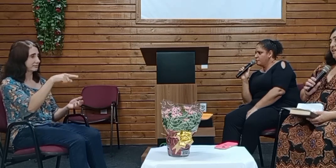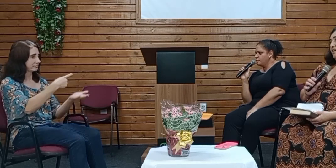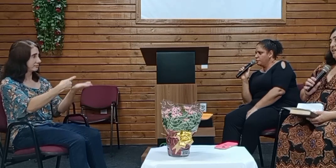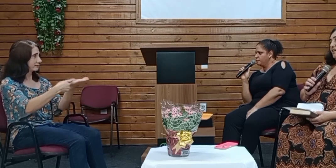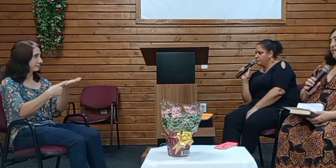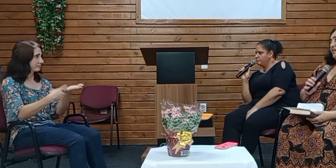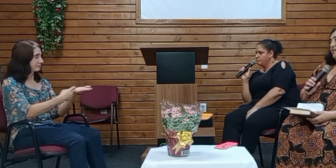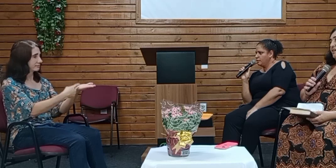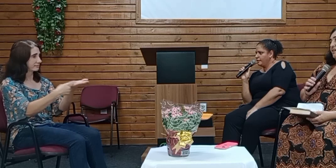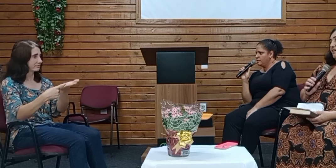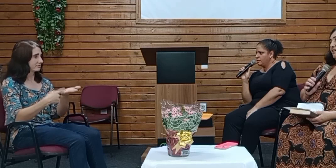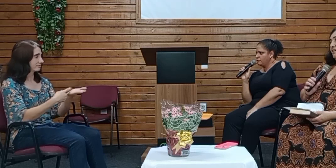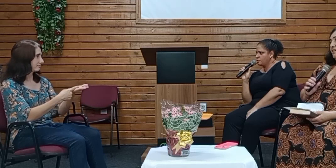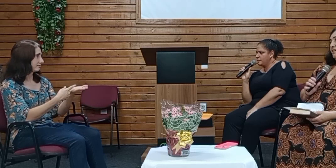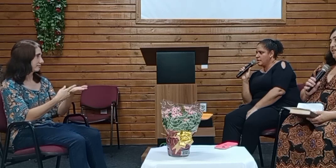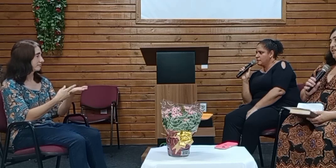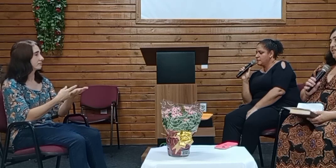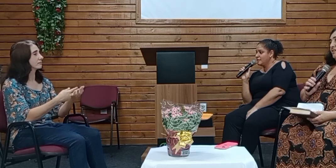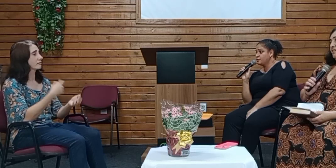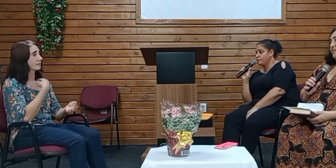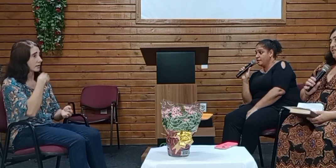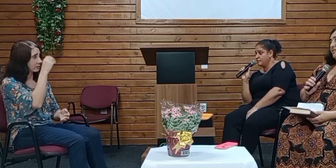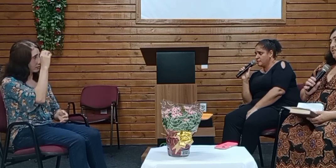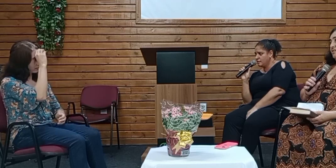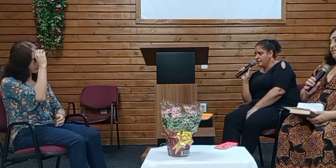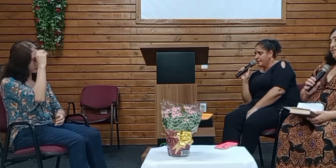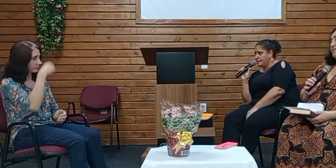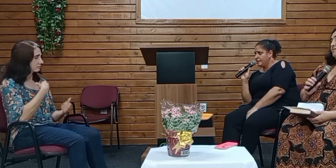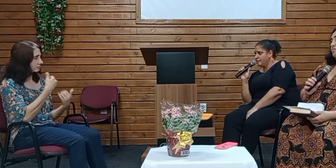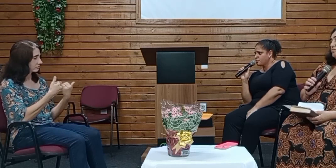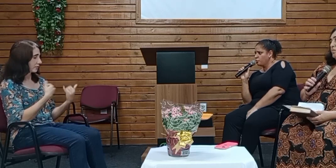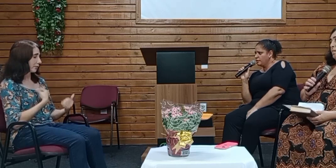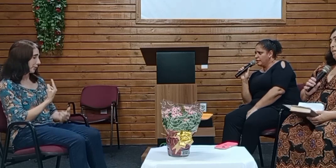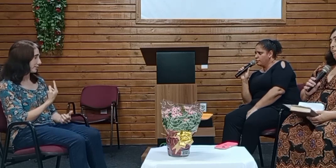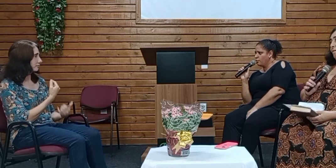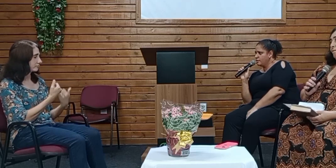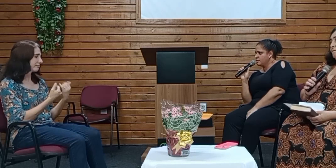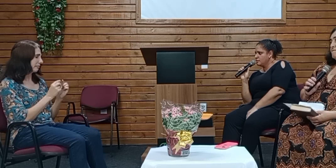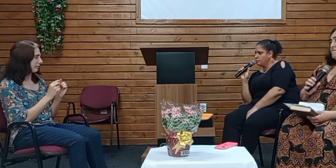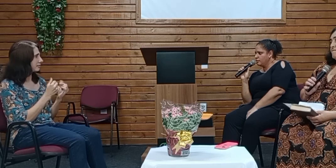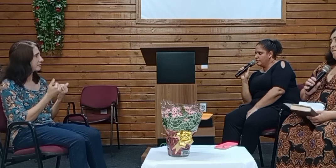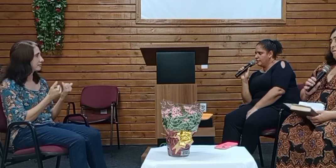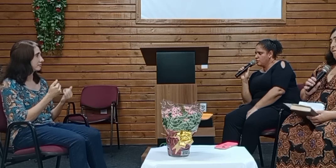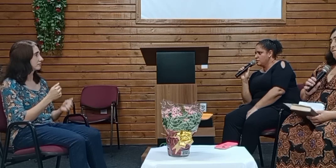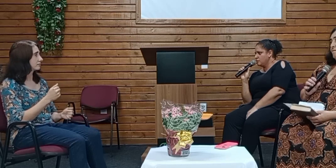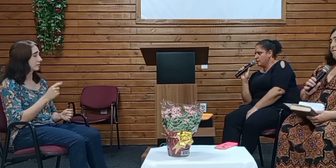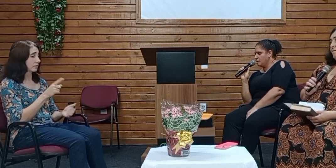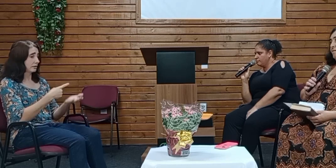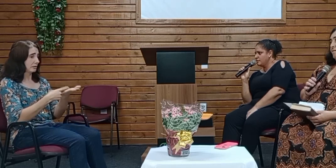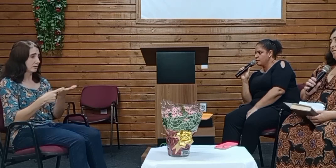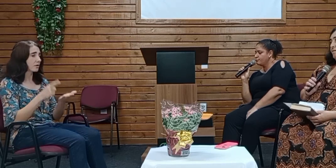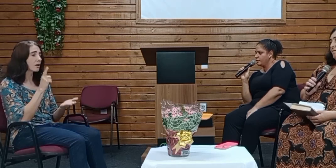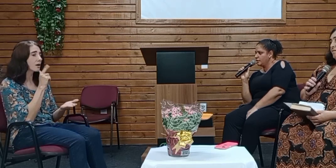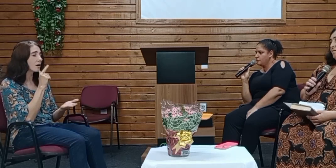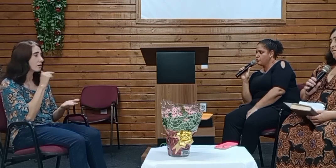sempre, tipo, eu era desprezada, assim, e às vezes eles combinavam coisas, e eu tava lá sozinha, né,